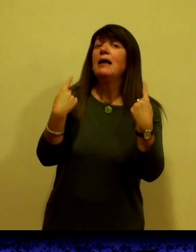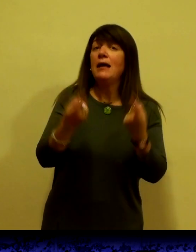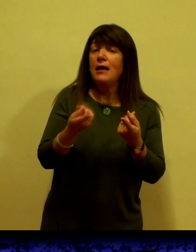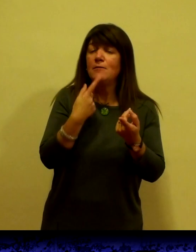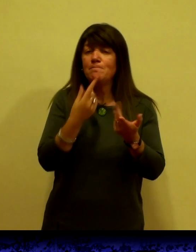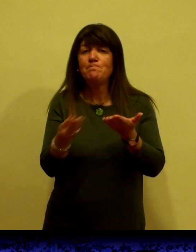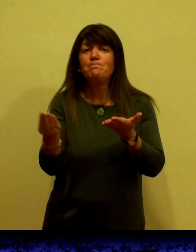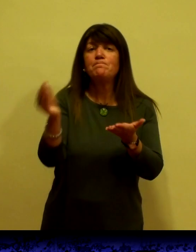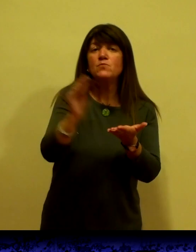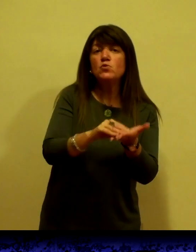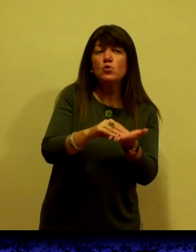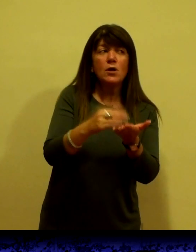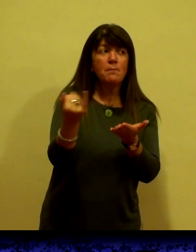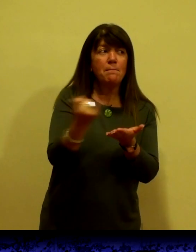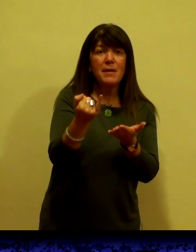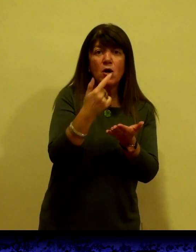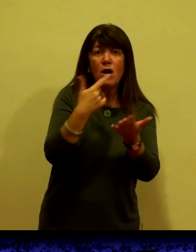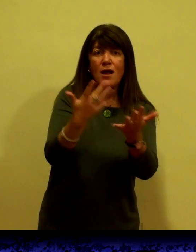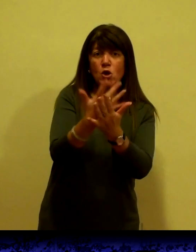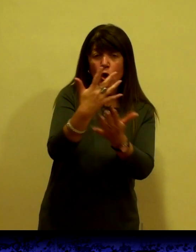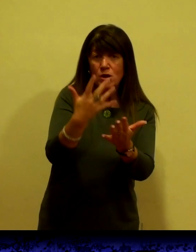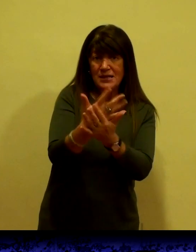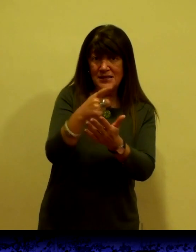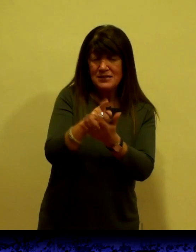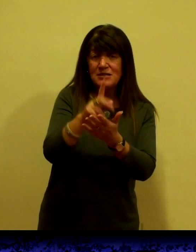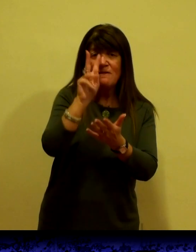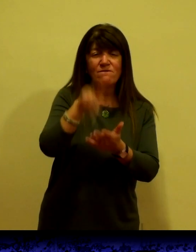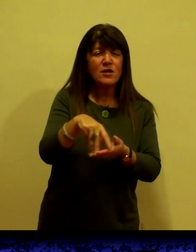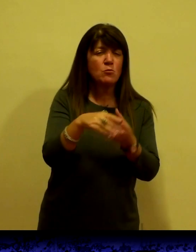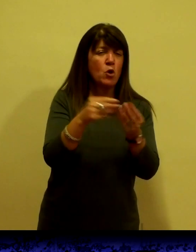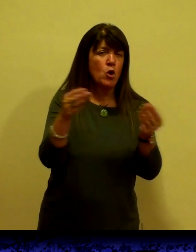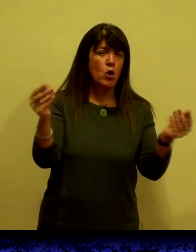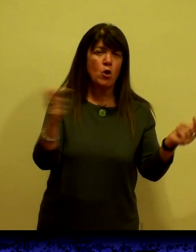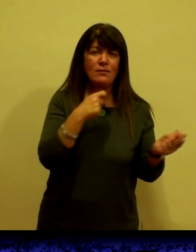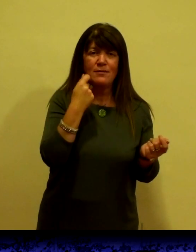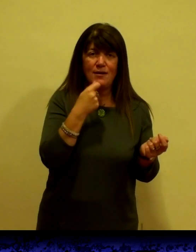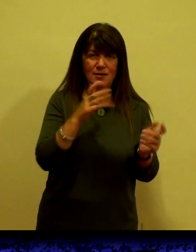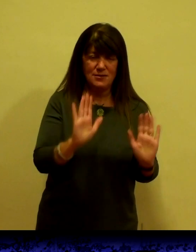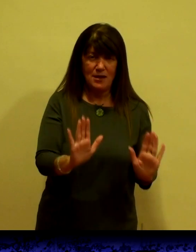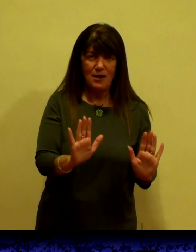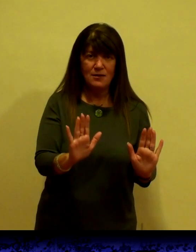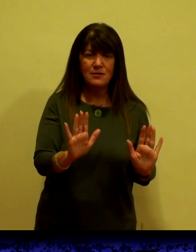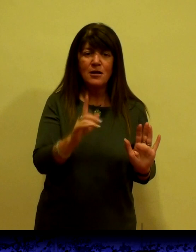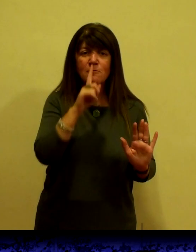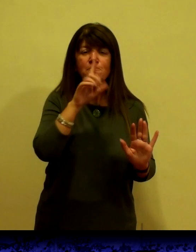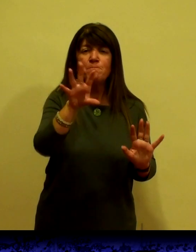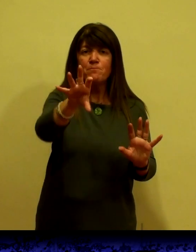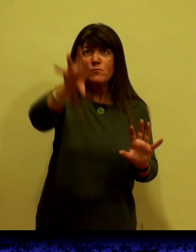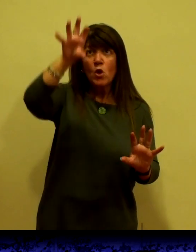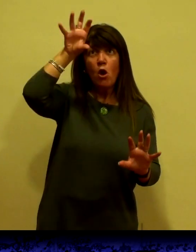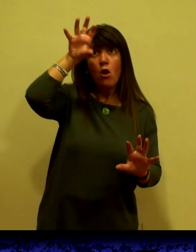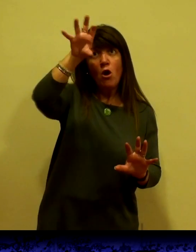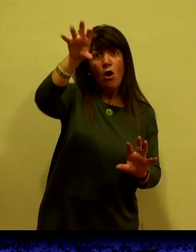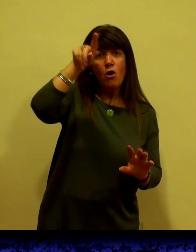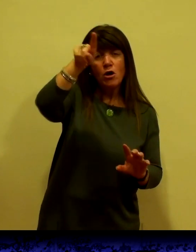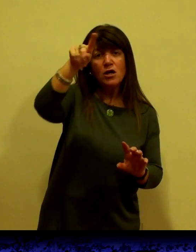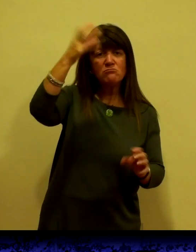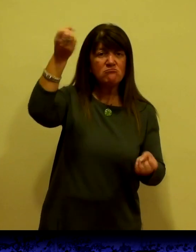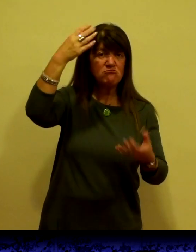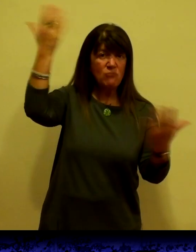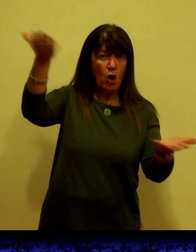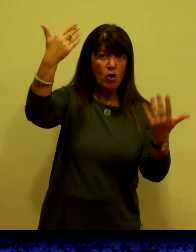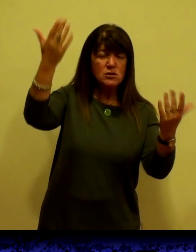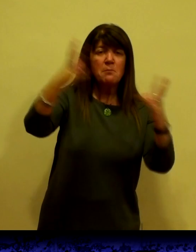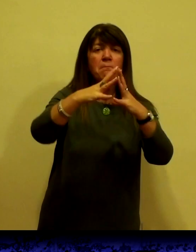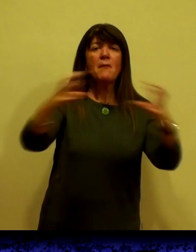Aggiungiamo soltanto una piccola notizia che l'ho trovata molto interessante. La location non è stata scelta a caso. Palazzo Barolo